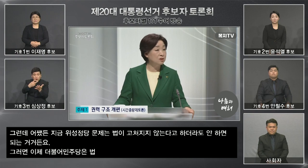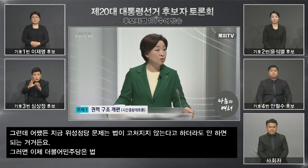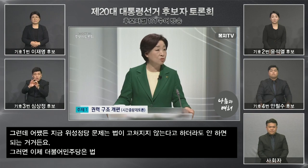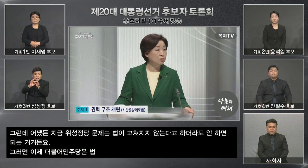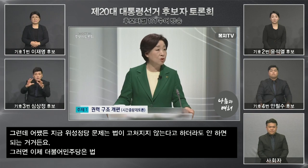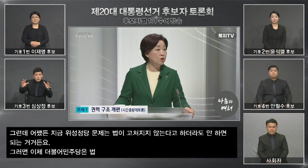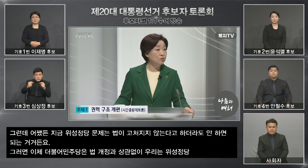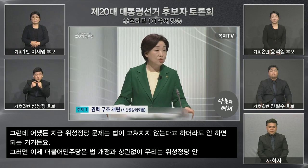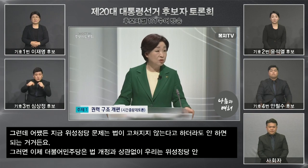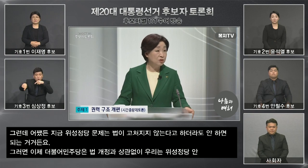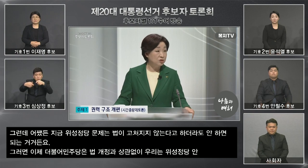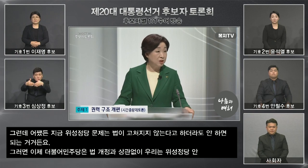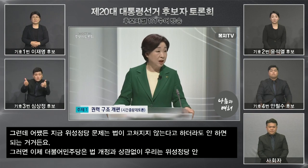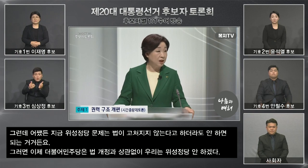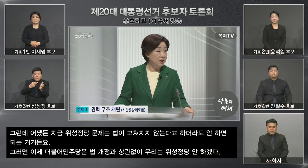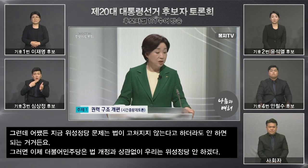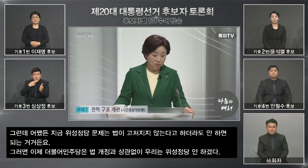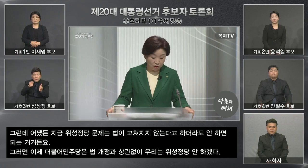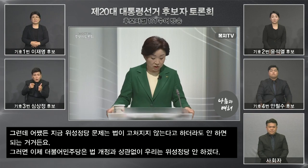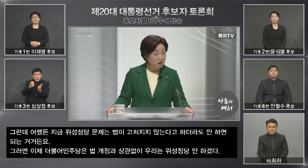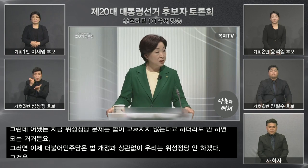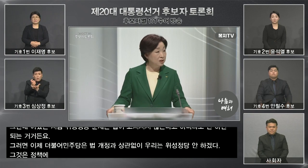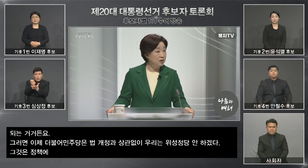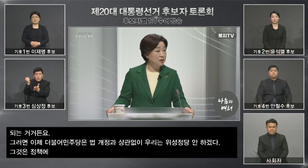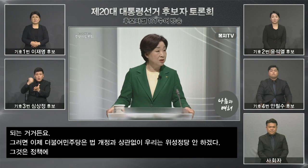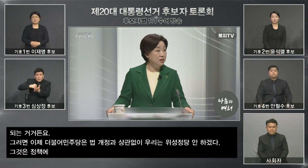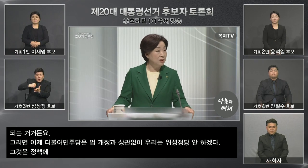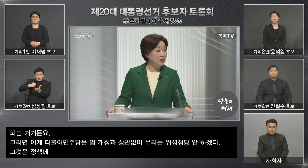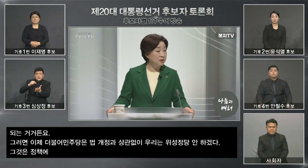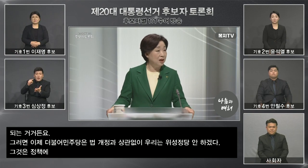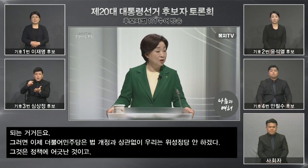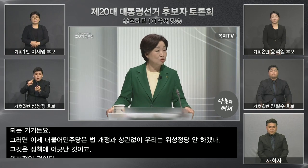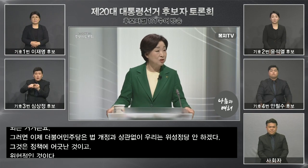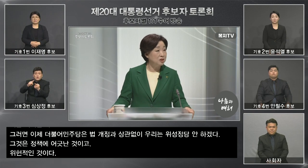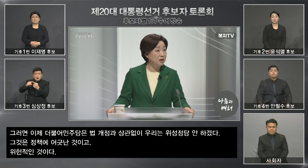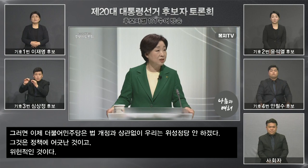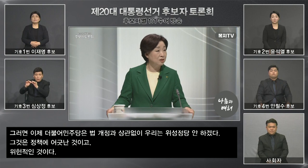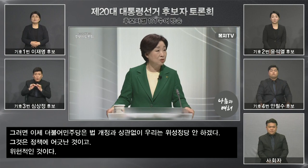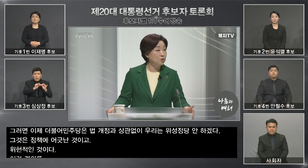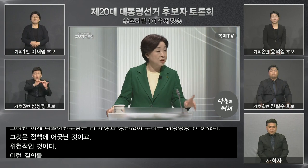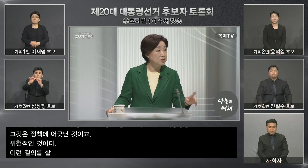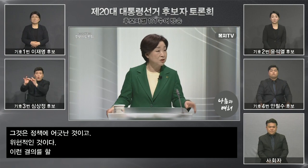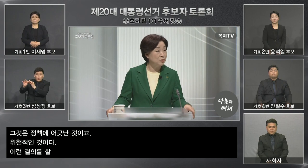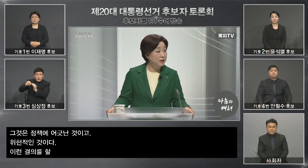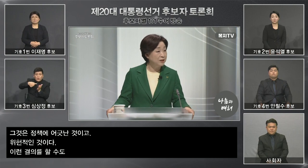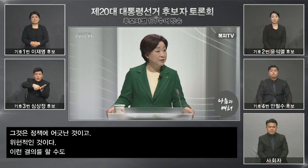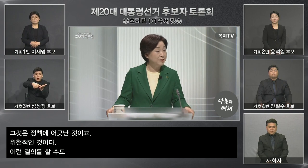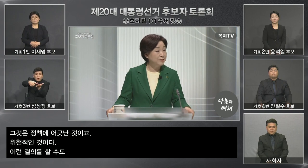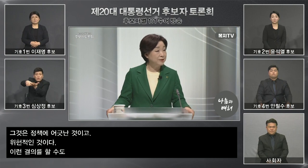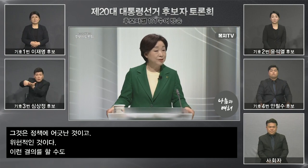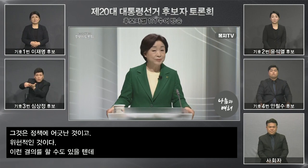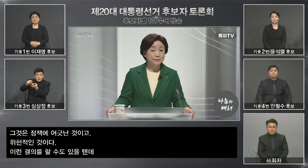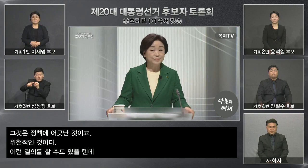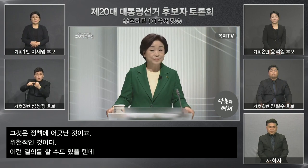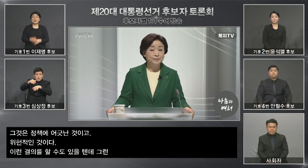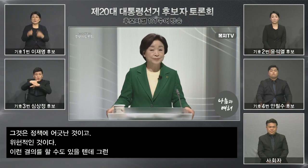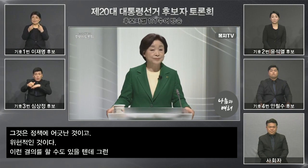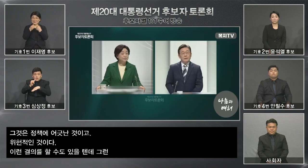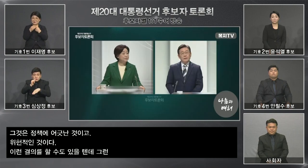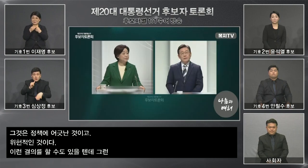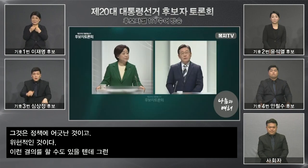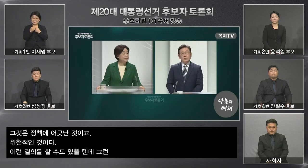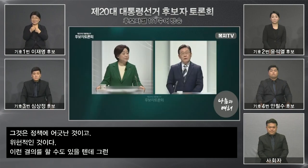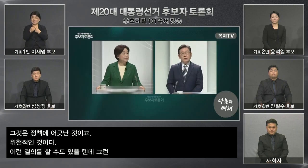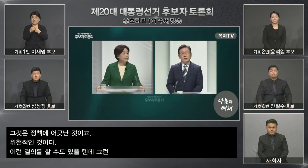원칙에 어긋난 거고 위헌적인 것이다. 이런 결의를 할 수도 있을 텐데 그런 계획이 있으십니까? 첫째로는